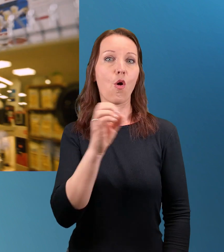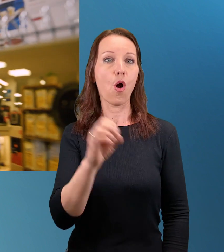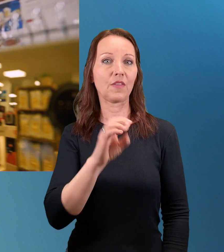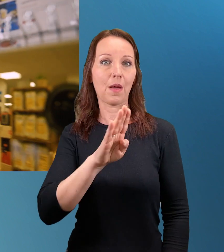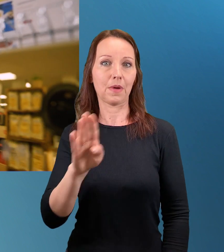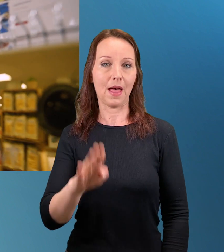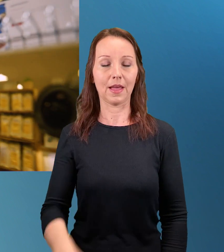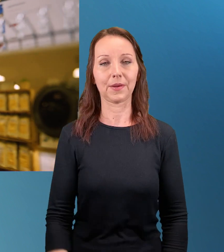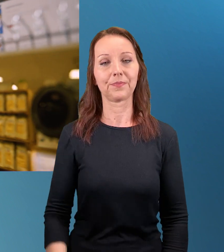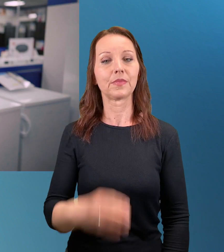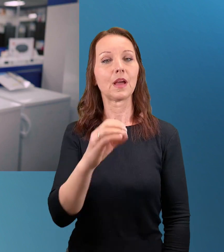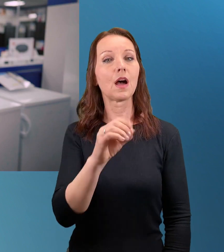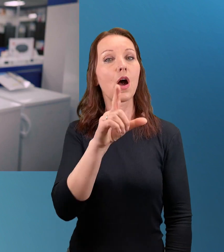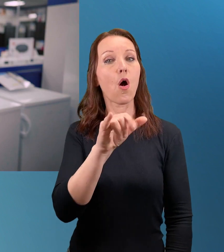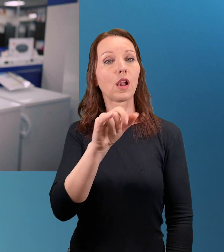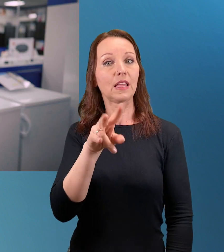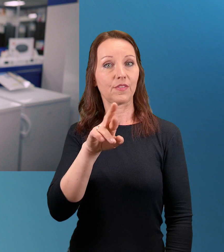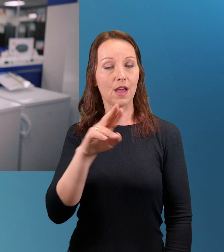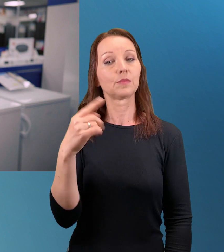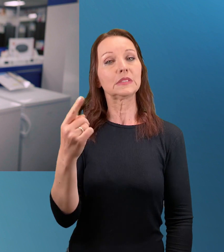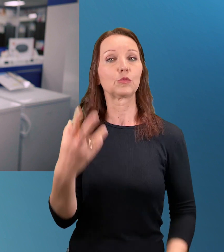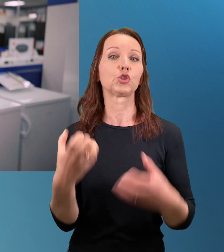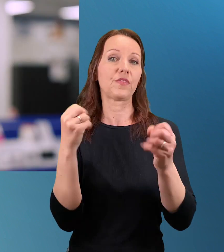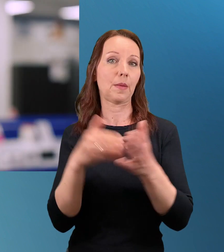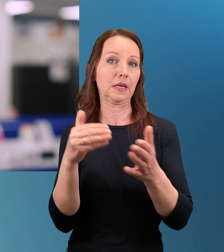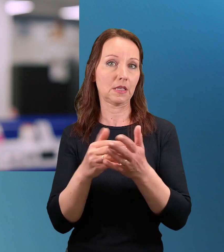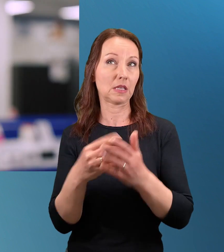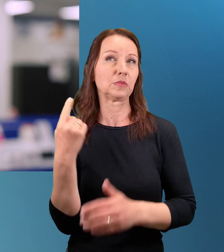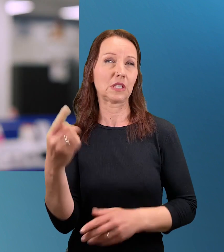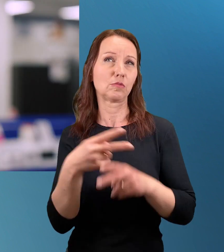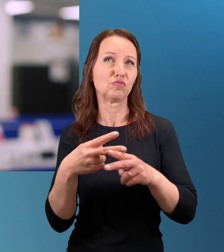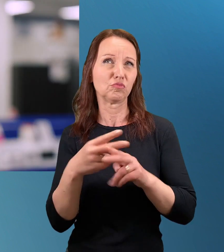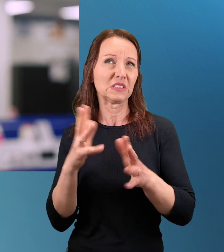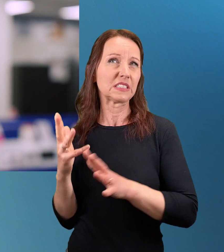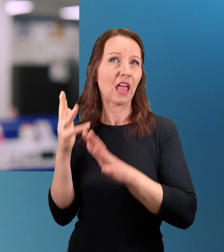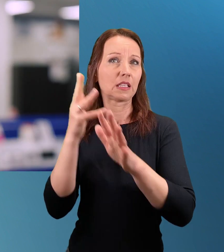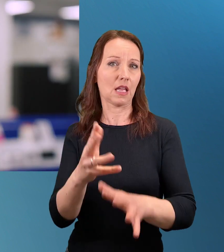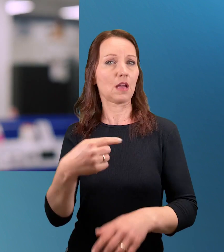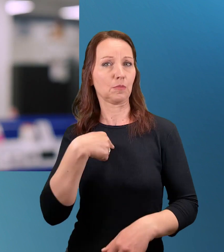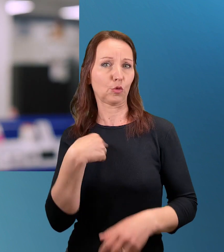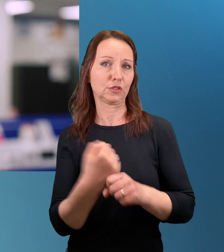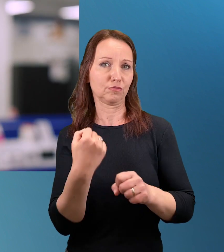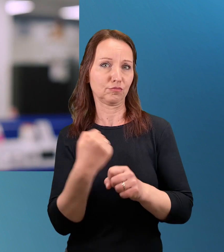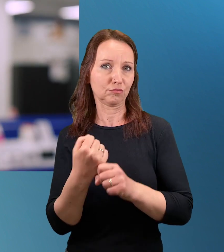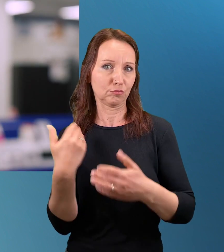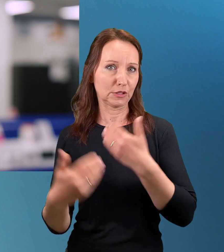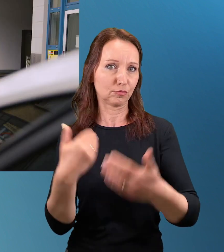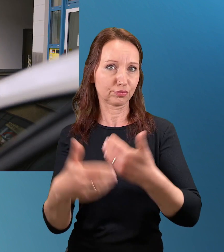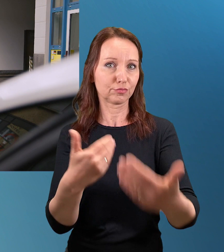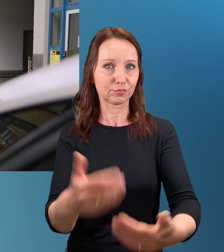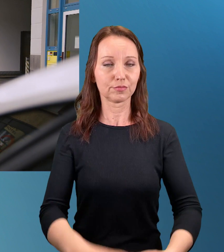Oliver ist ein Schwerbehinderter, der seit etwa 10 Jahren bei uns arbeitet.